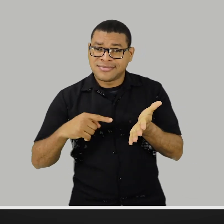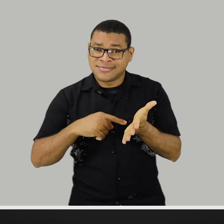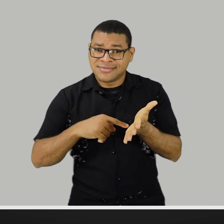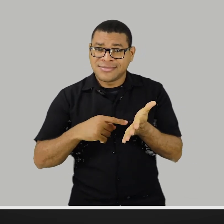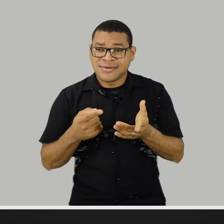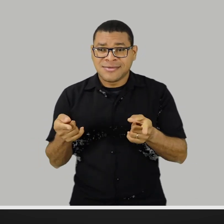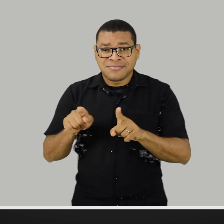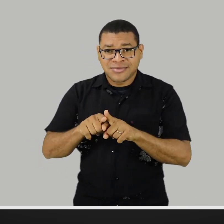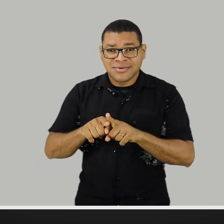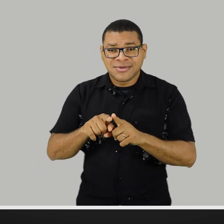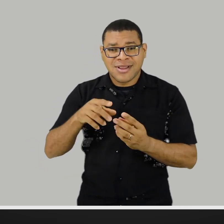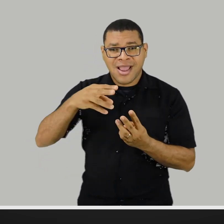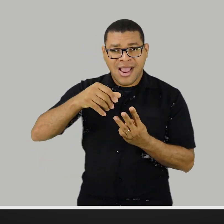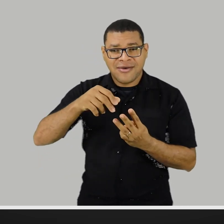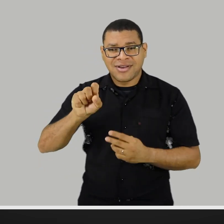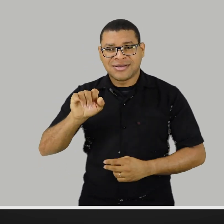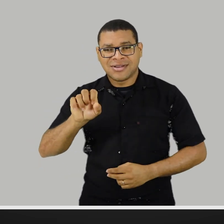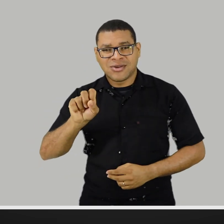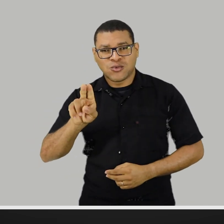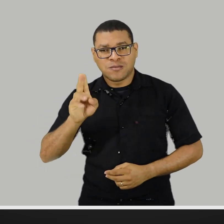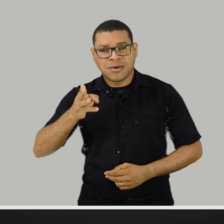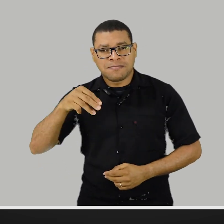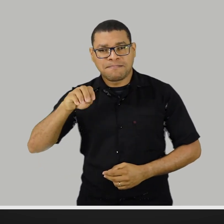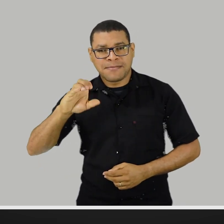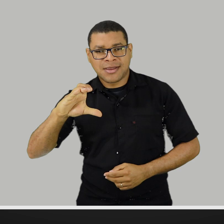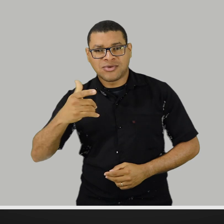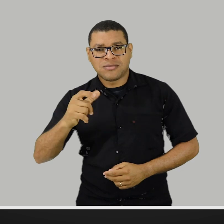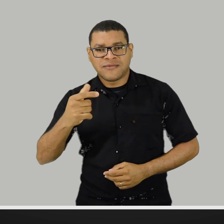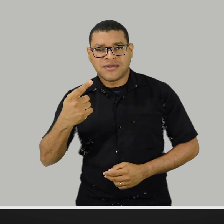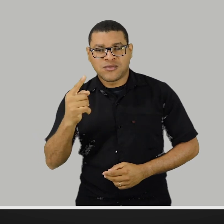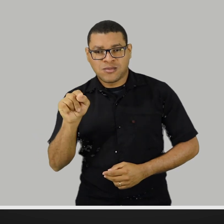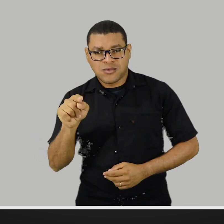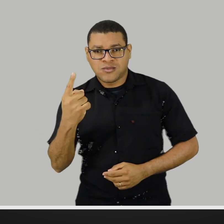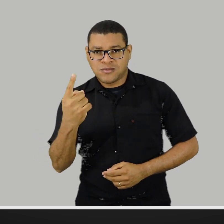da UFS ao Sisu/Mac 2021